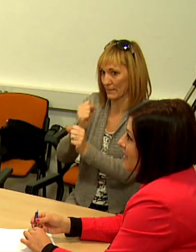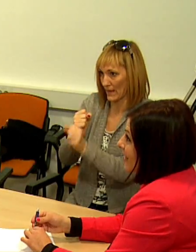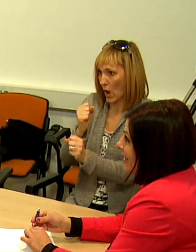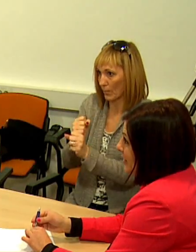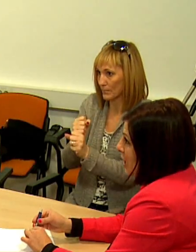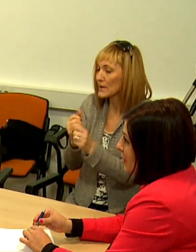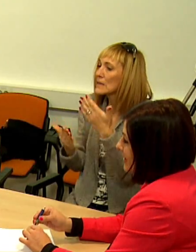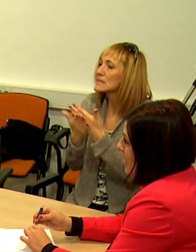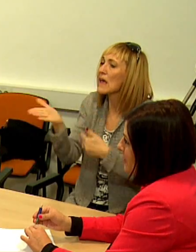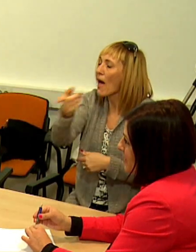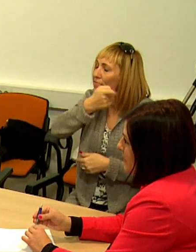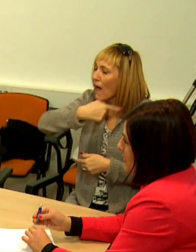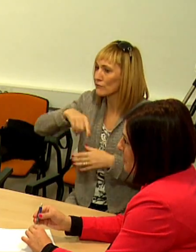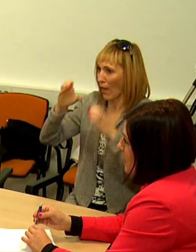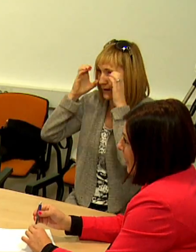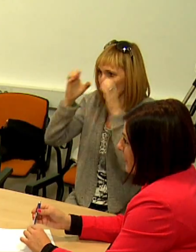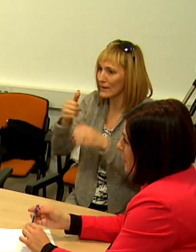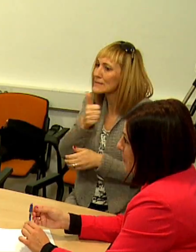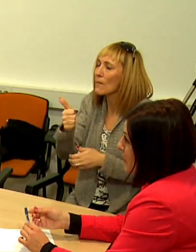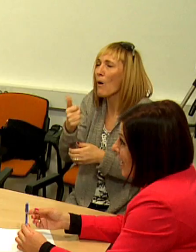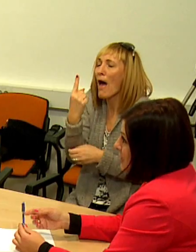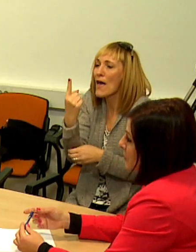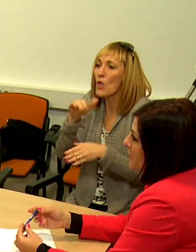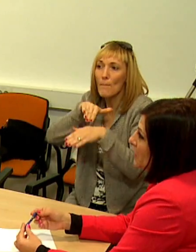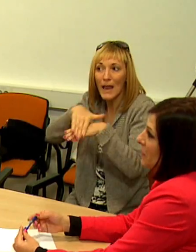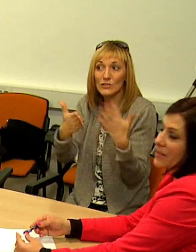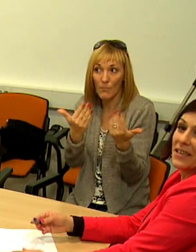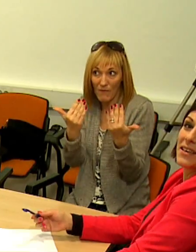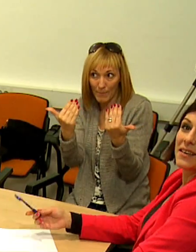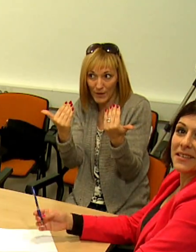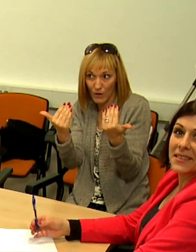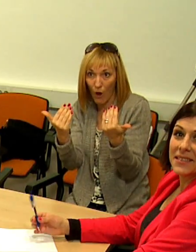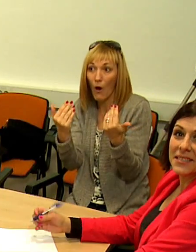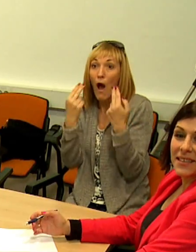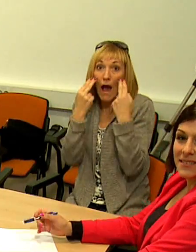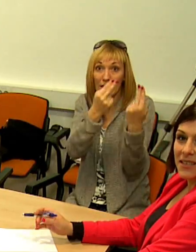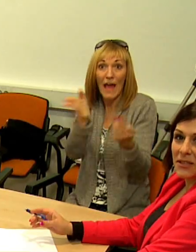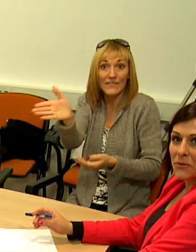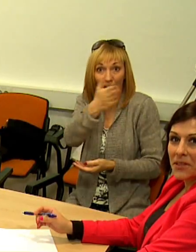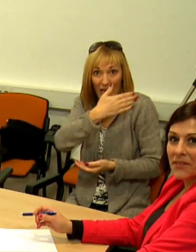Za naše gledalce pa samo eno prijazno povabilo. Glejte nas na 3x2